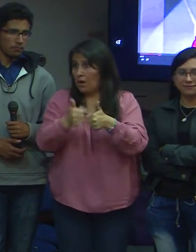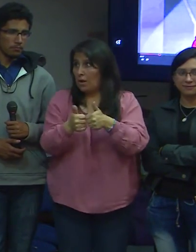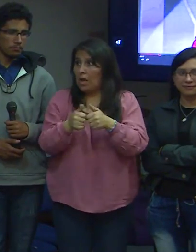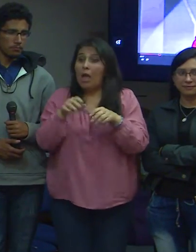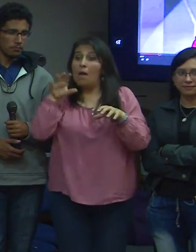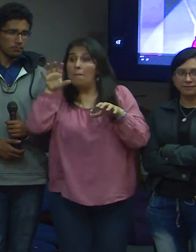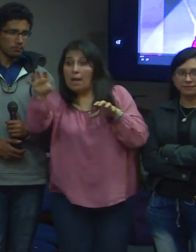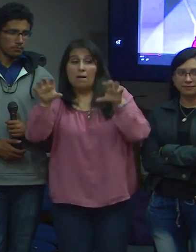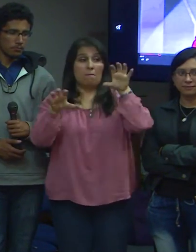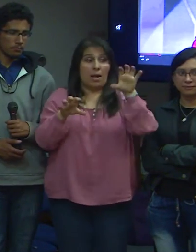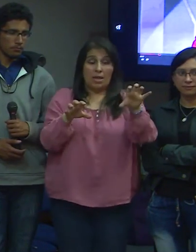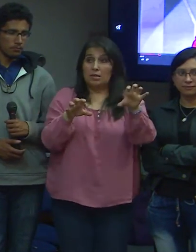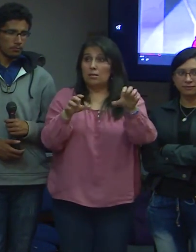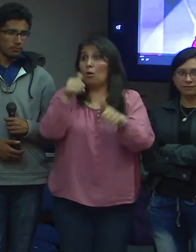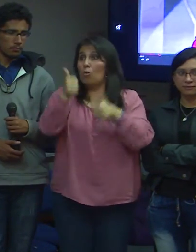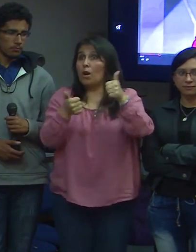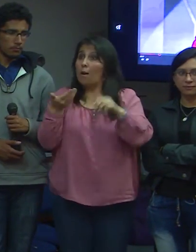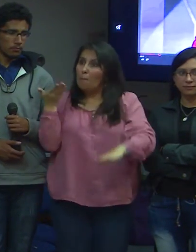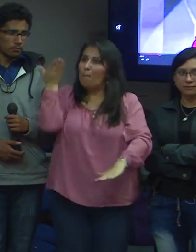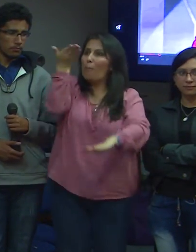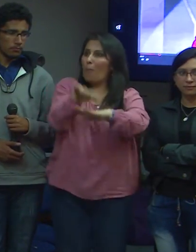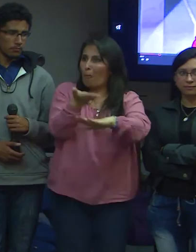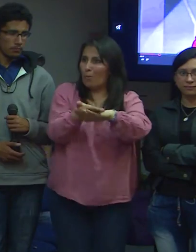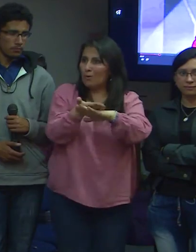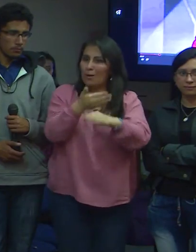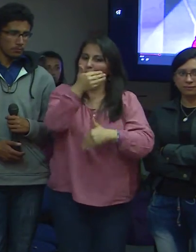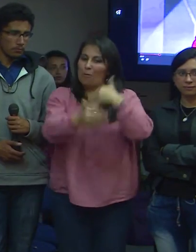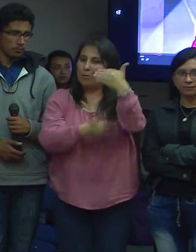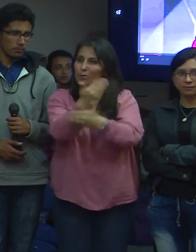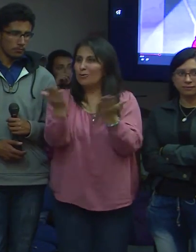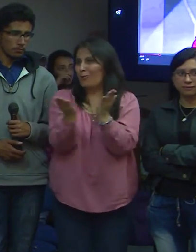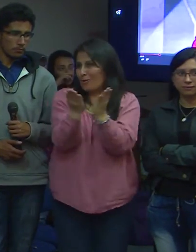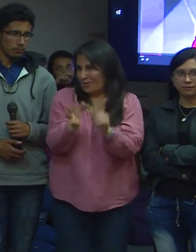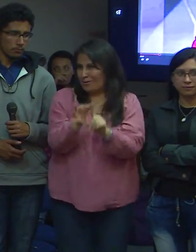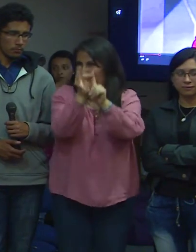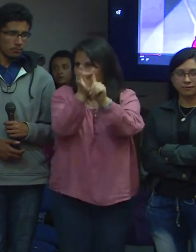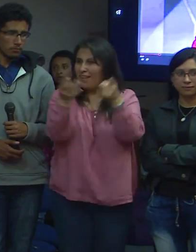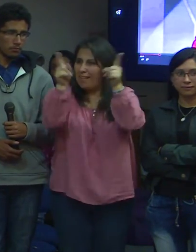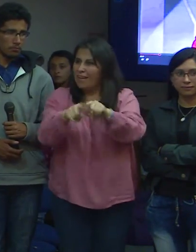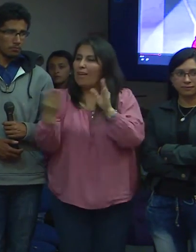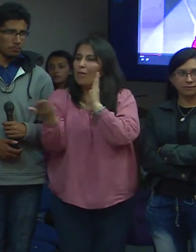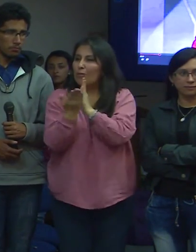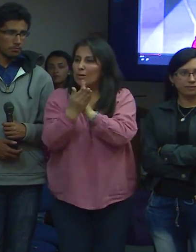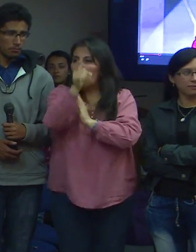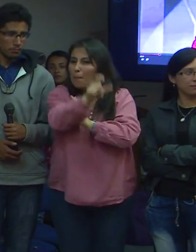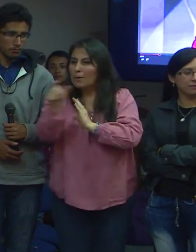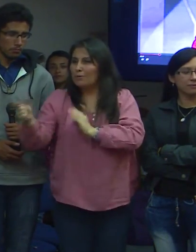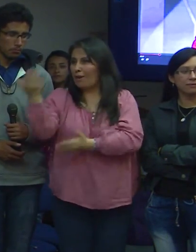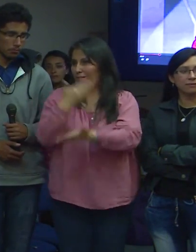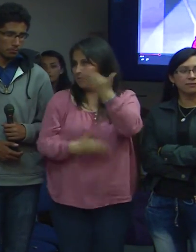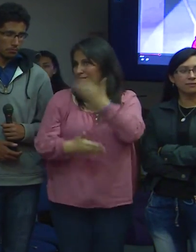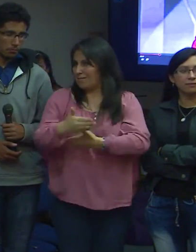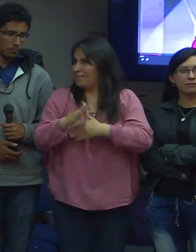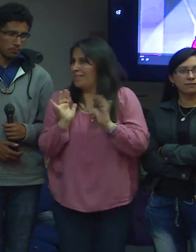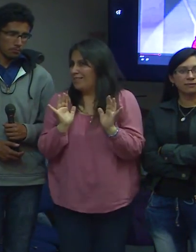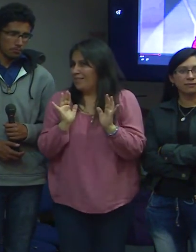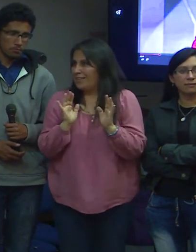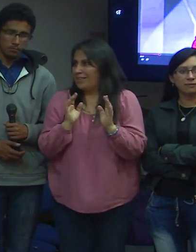hace frente a los procesos de educación especial y de educación de las personas con discapacidad, que son dos